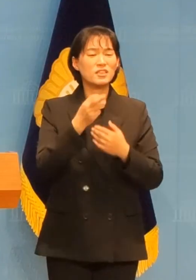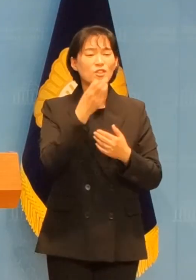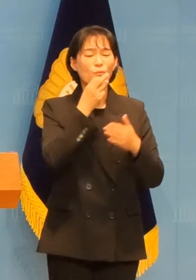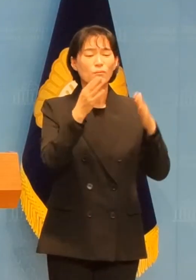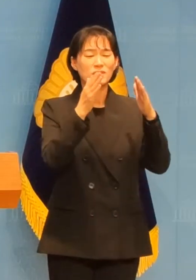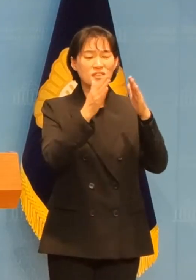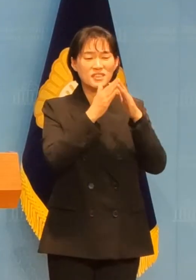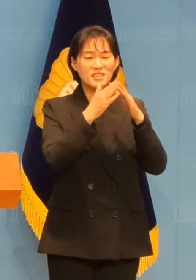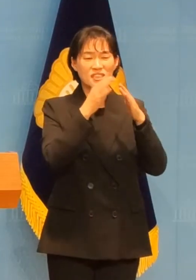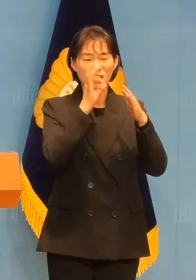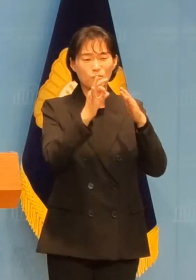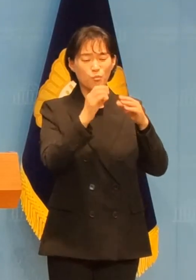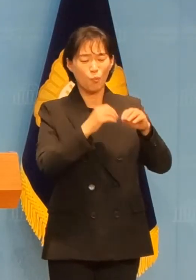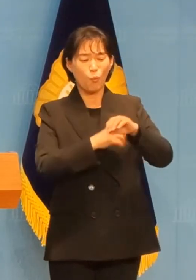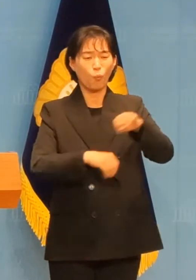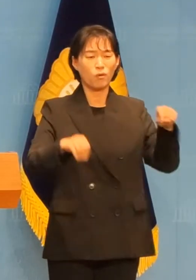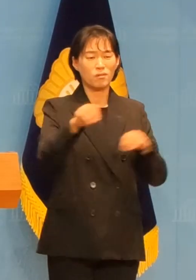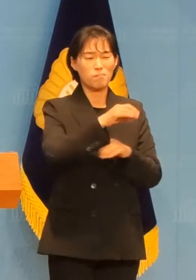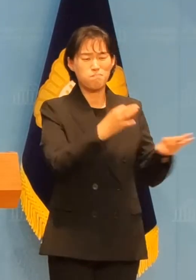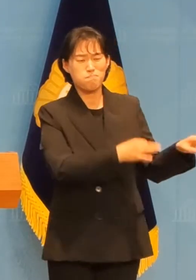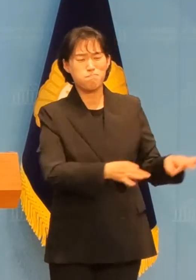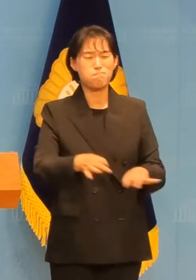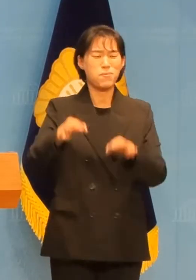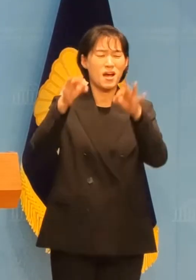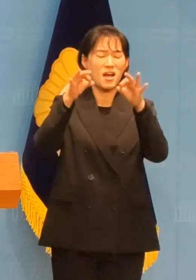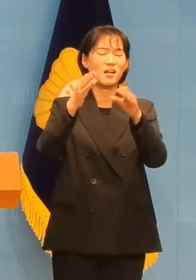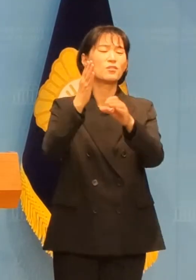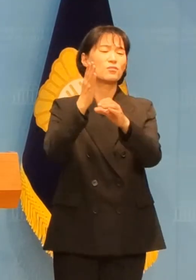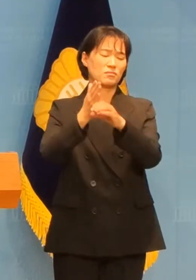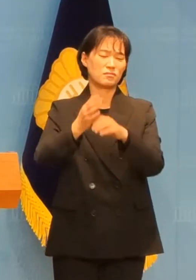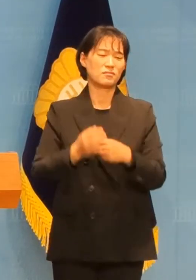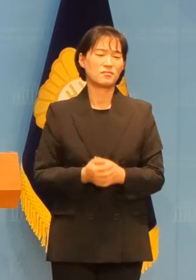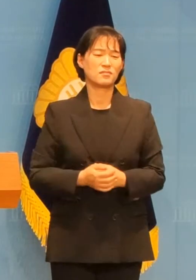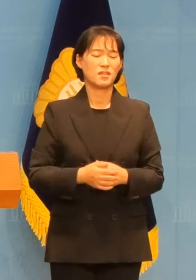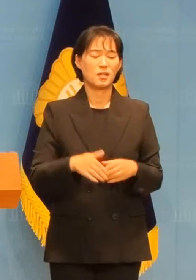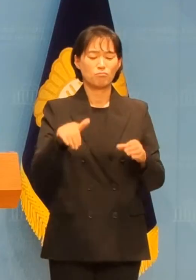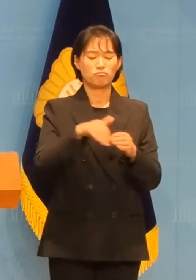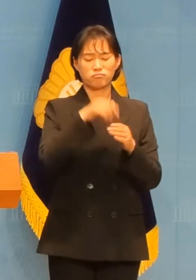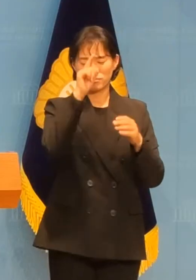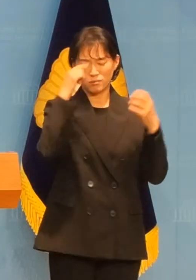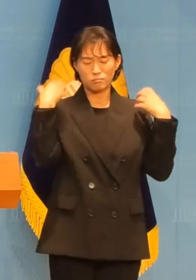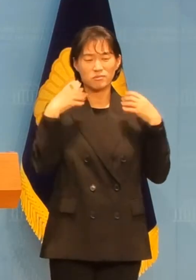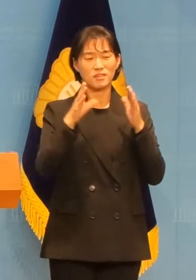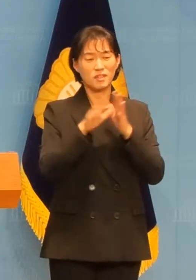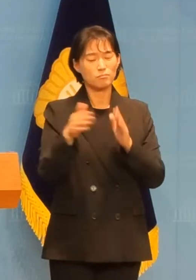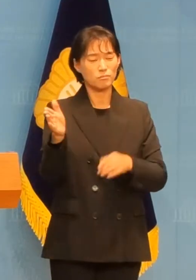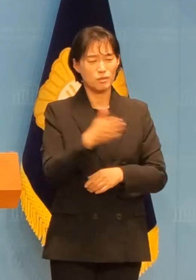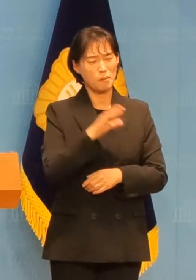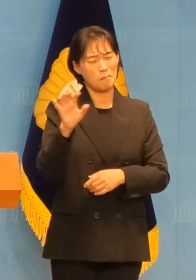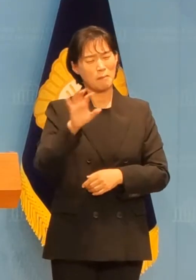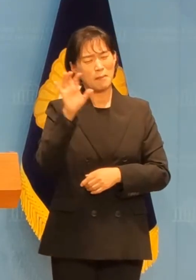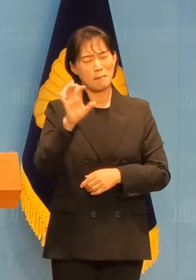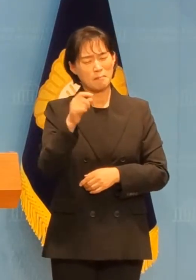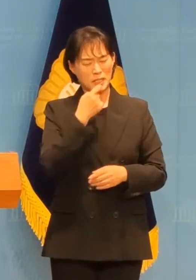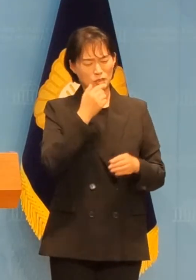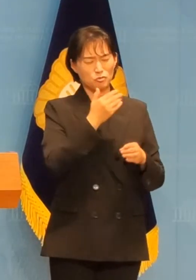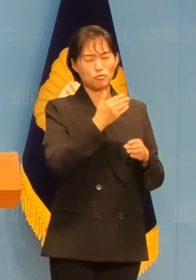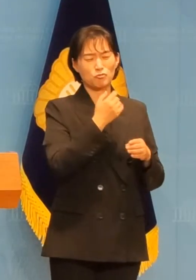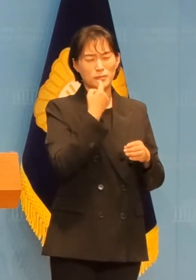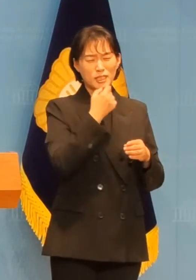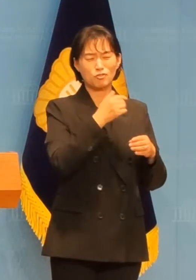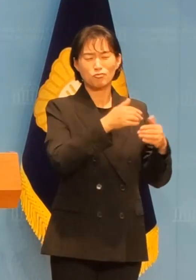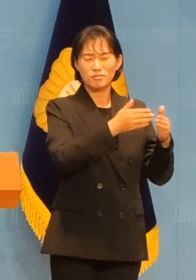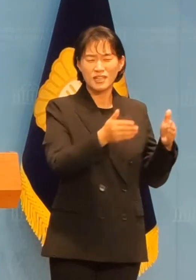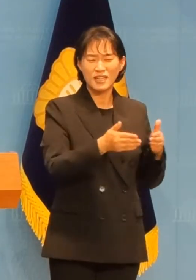집값은 되레 역대급 폭등 중입니다. 문재인 정부 때부터 반복되어 오던 민주당 정권의